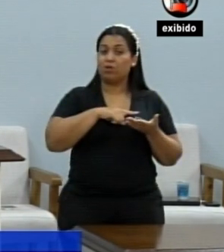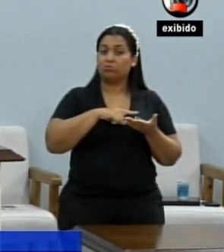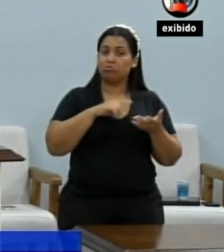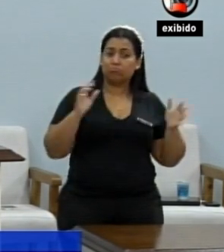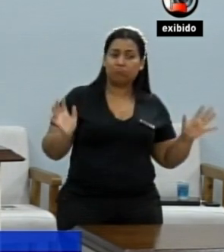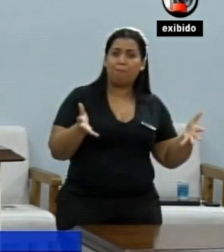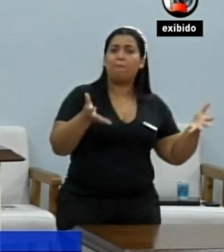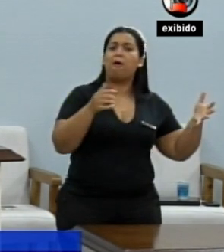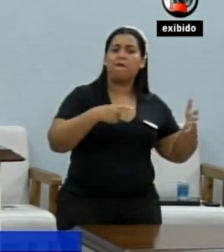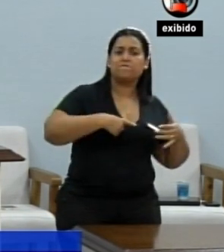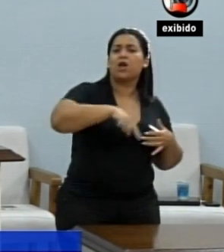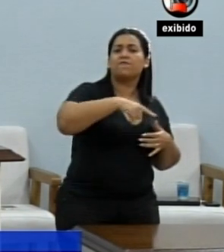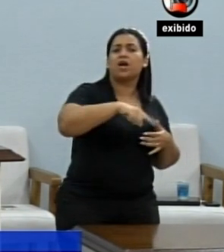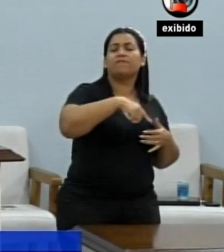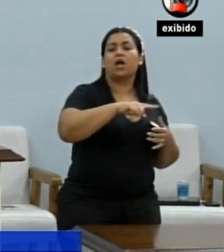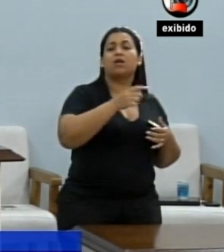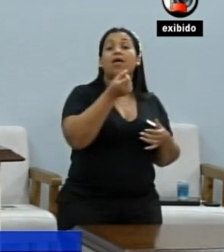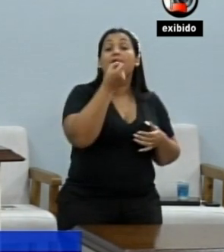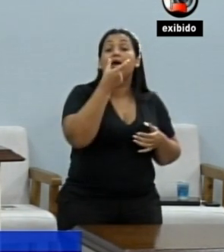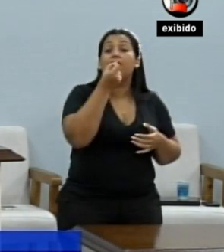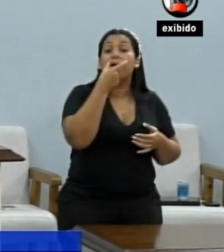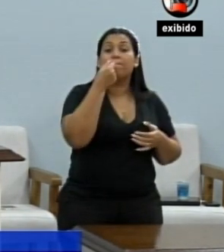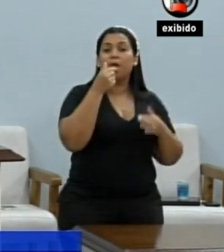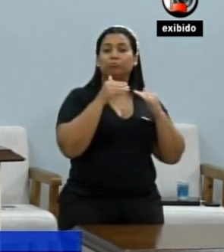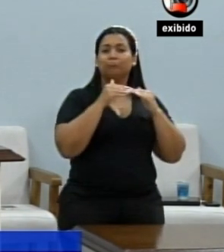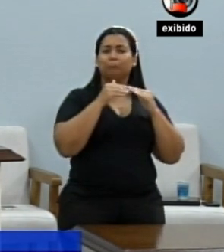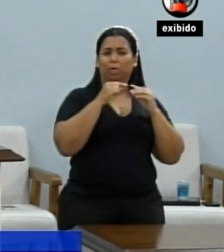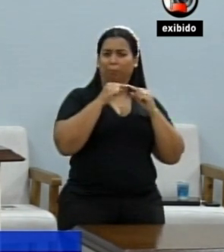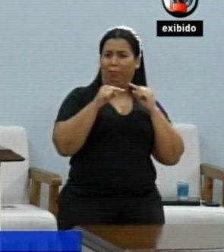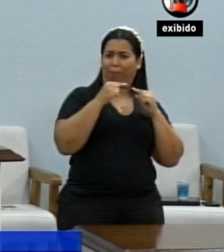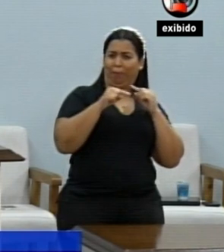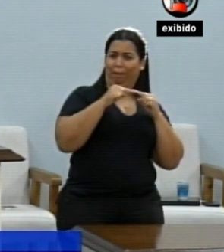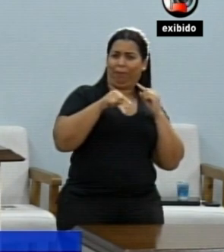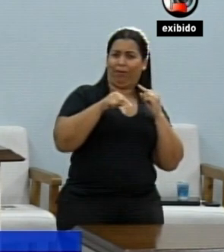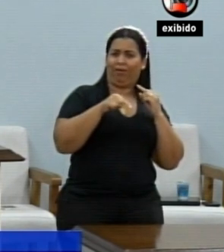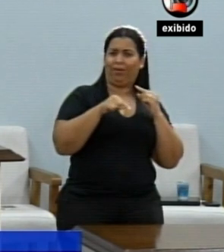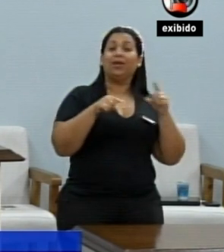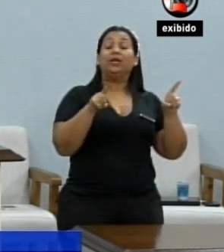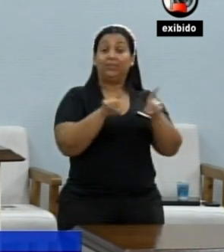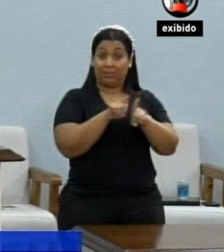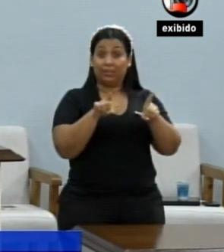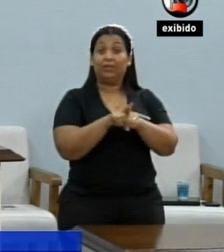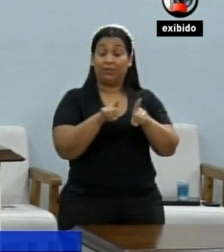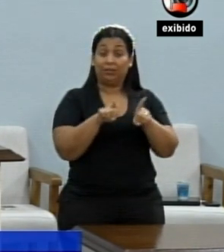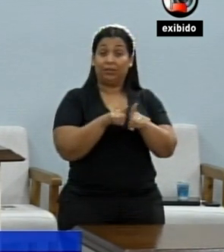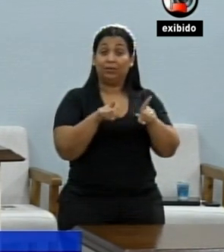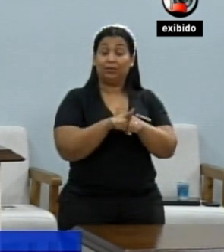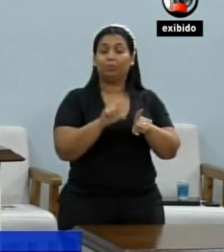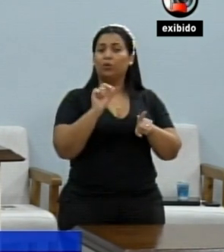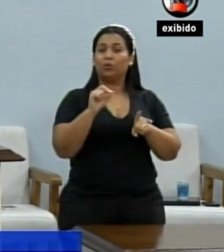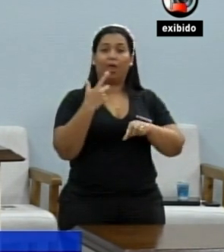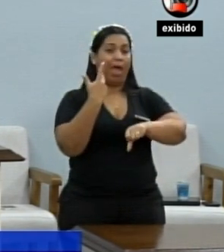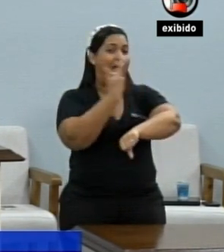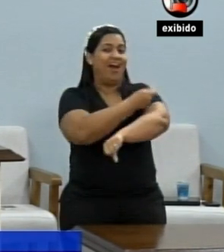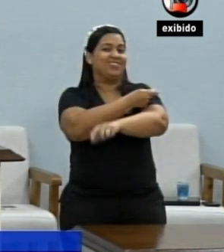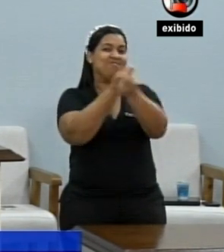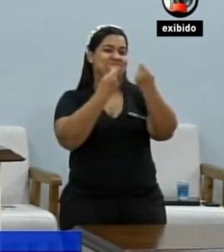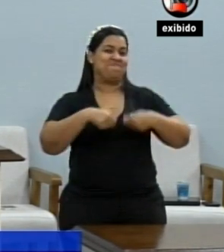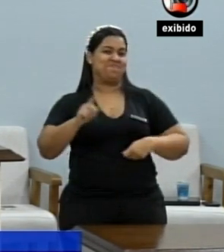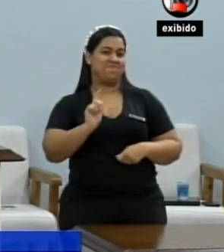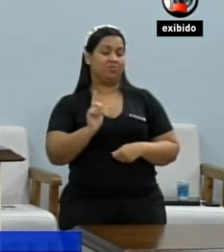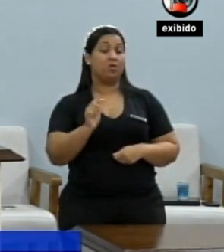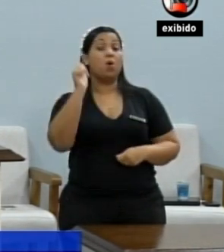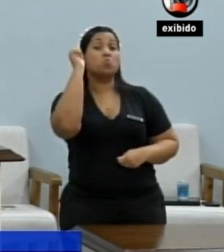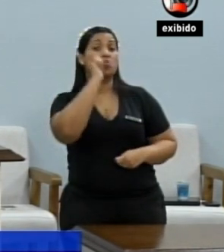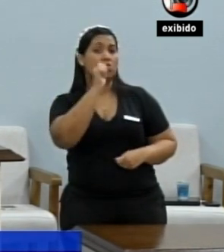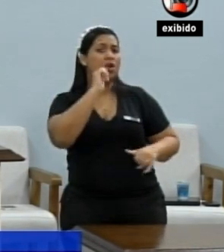goela abaixo remédios inadequados e ineficientes, e também desestimularam a vacinação. Mulheres